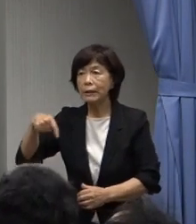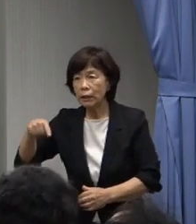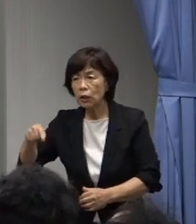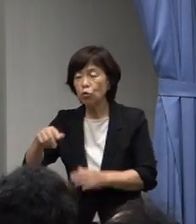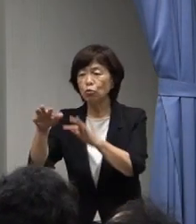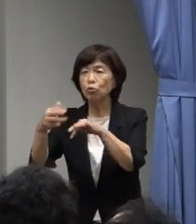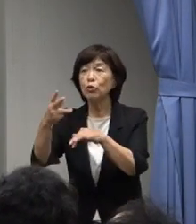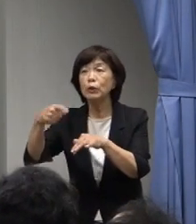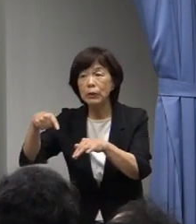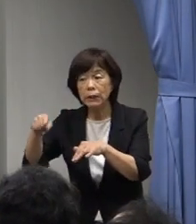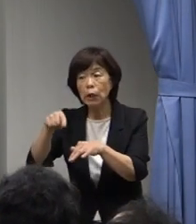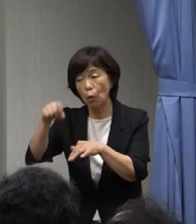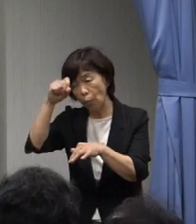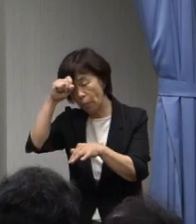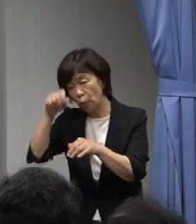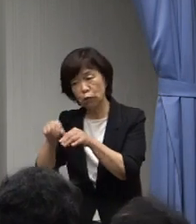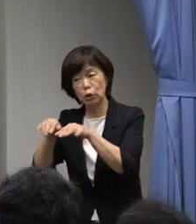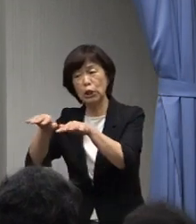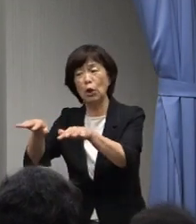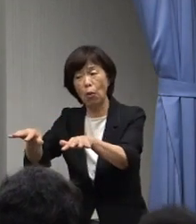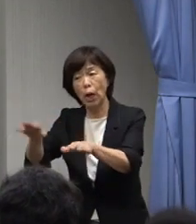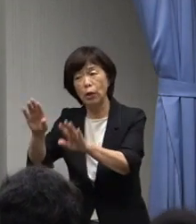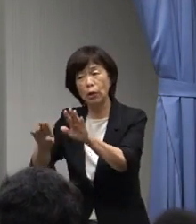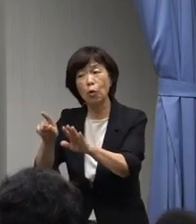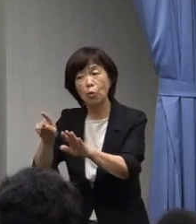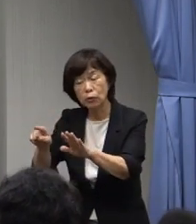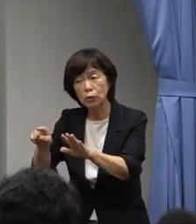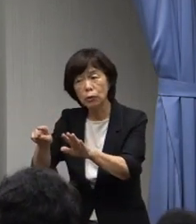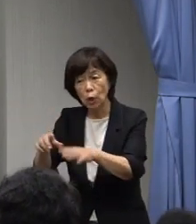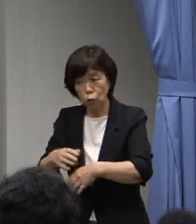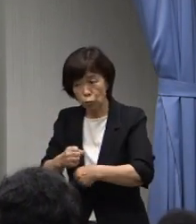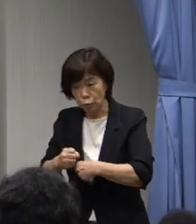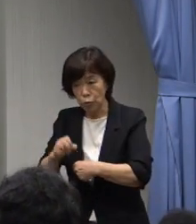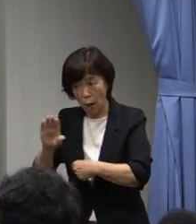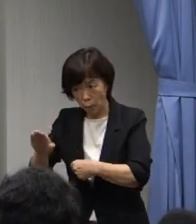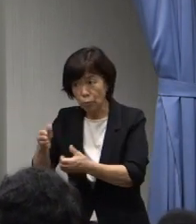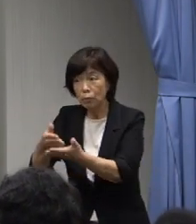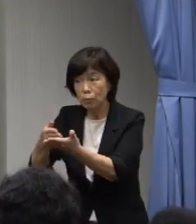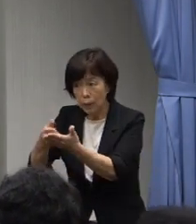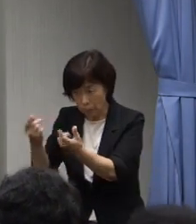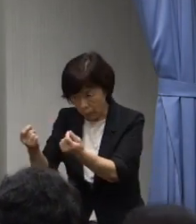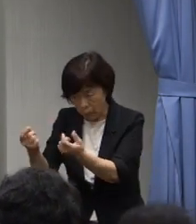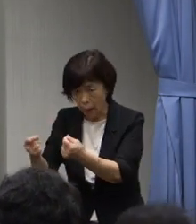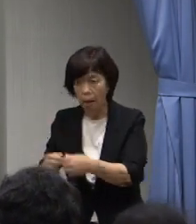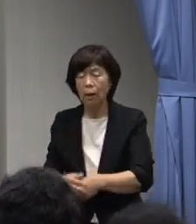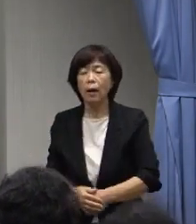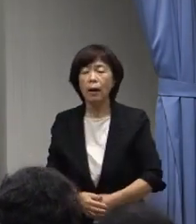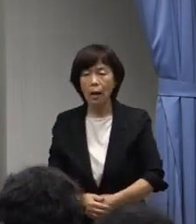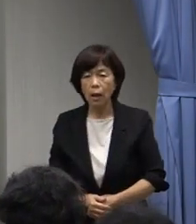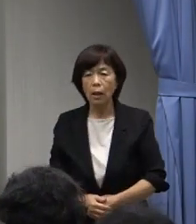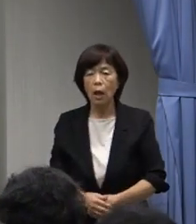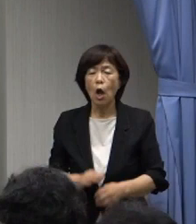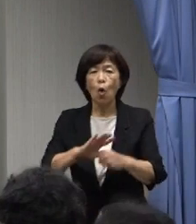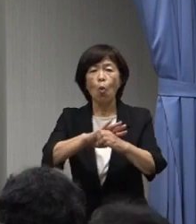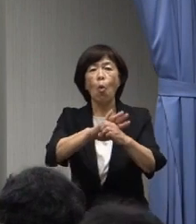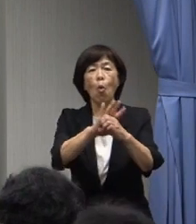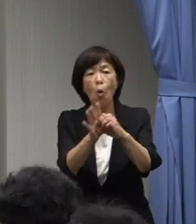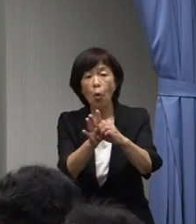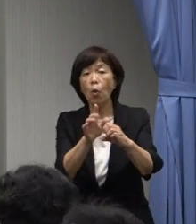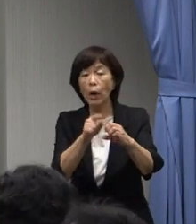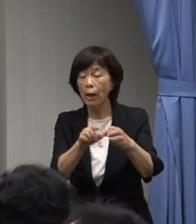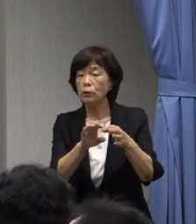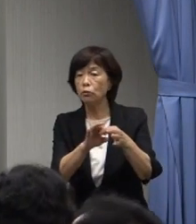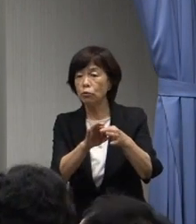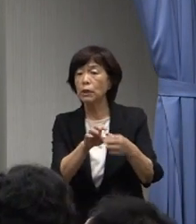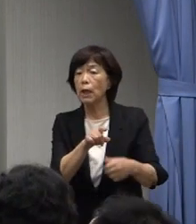の方も、感染の広がり見せているということですけれども、コロナについても